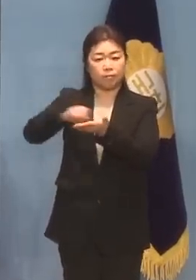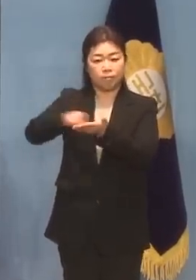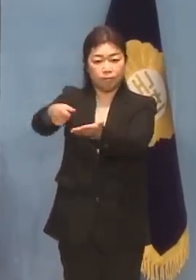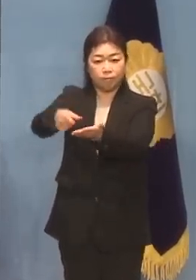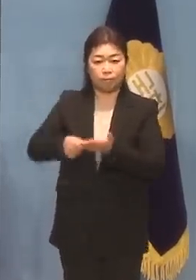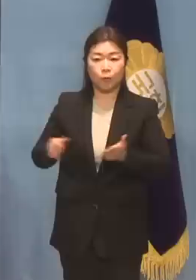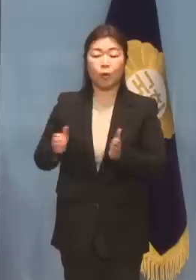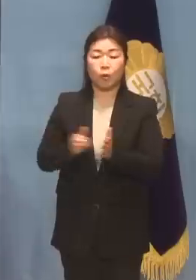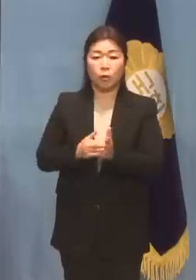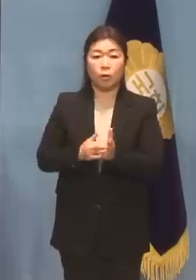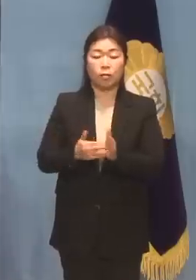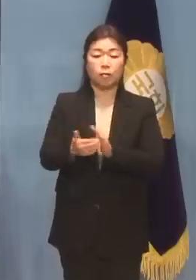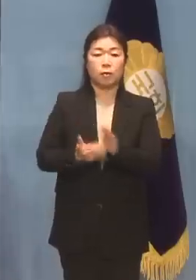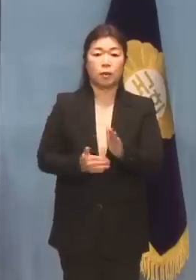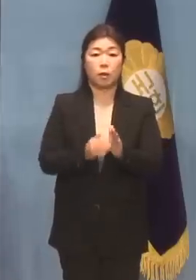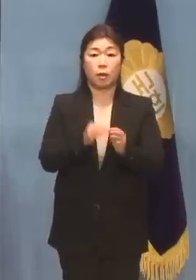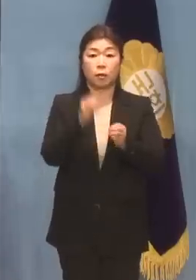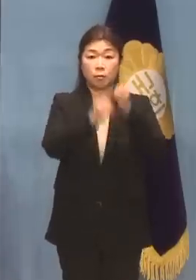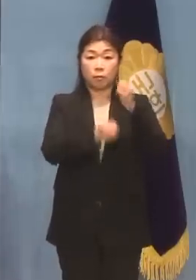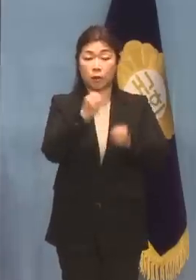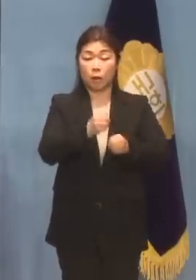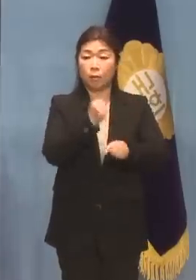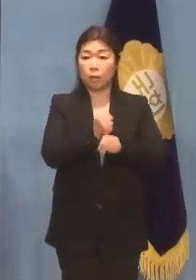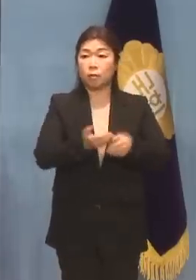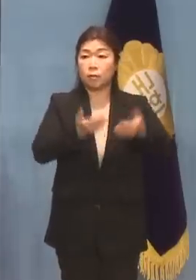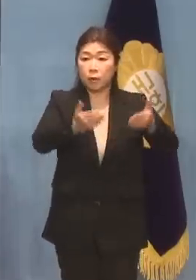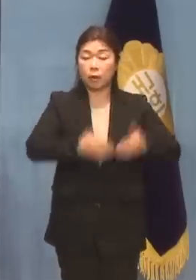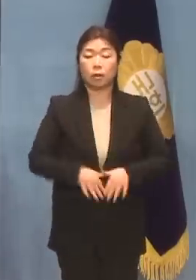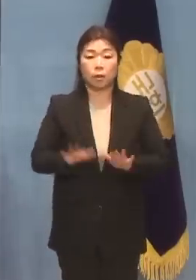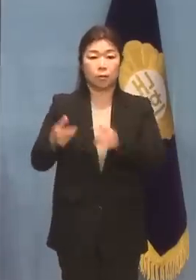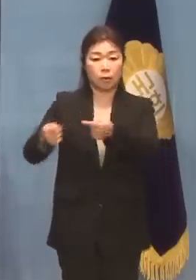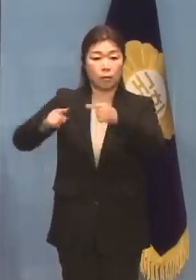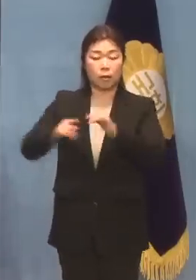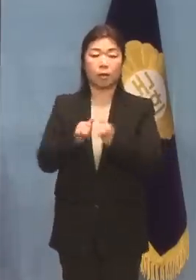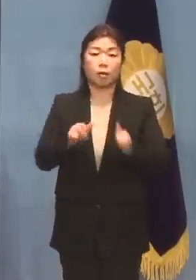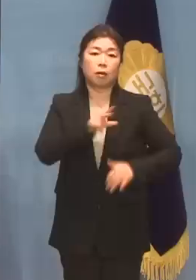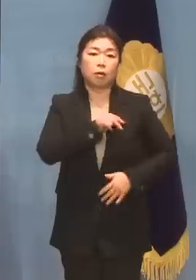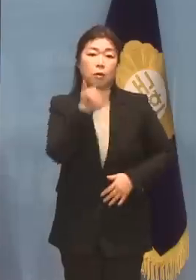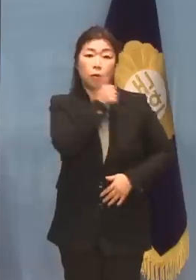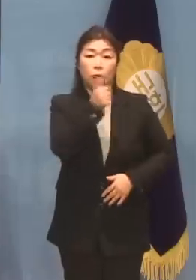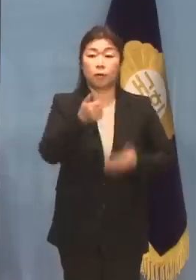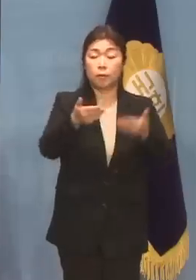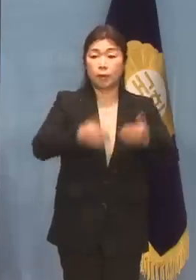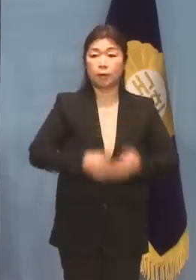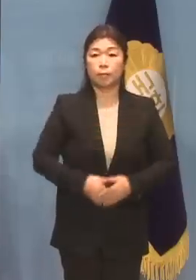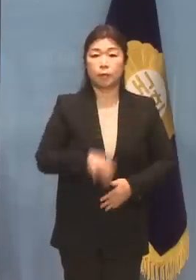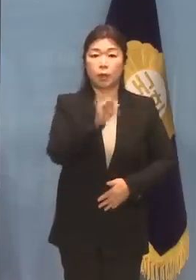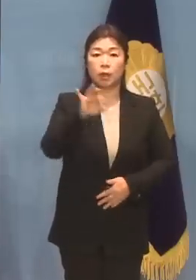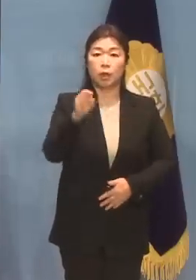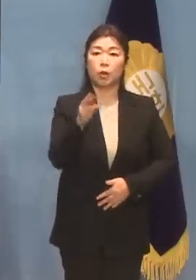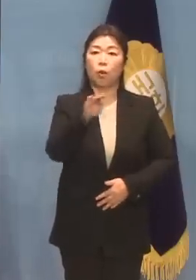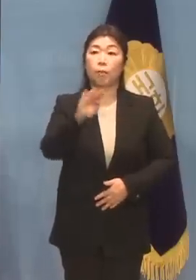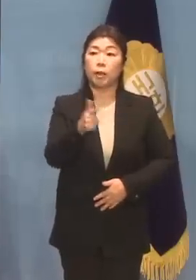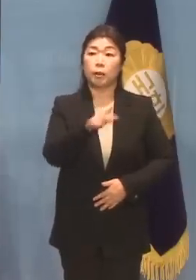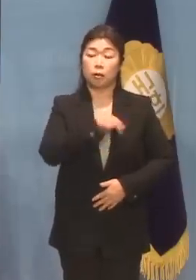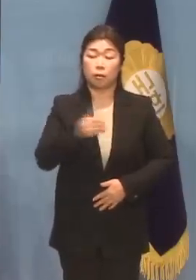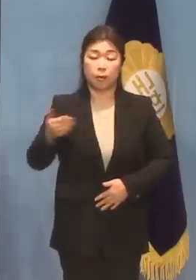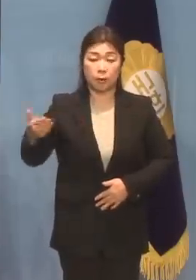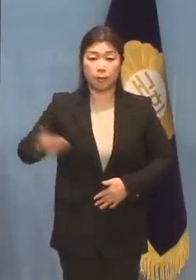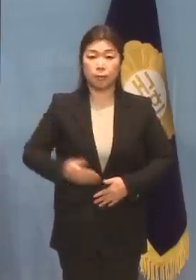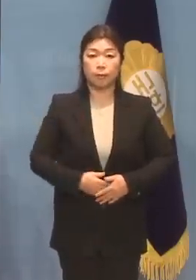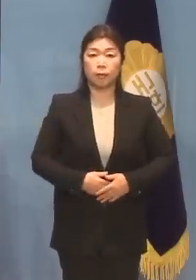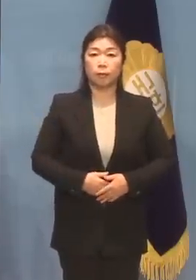기자회견을 준비를 했습니다. 현장에 참석하신 분을 소개해 드리겠습니다. 이용빈 의원님